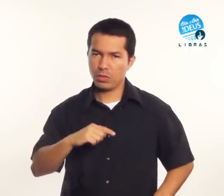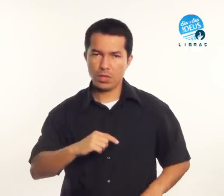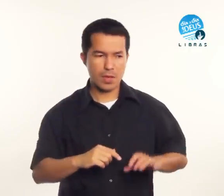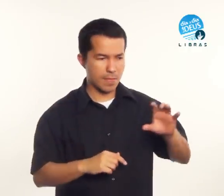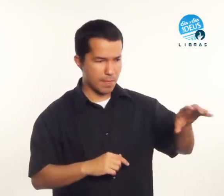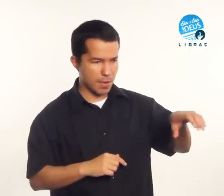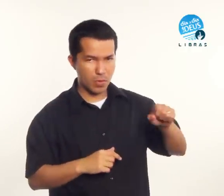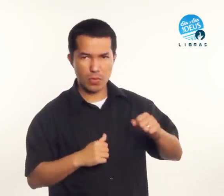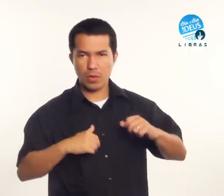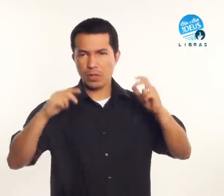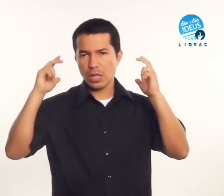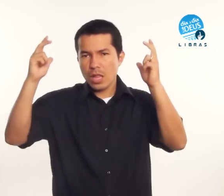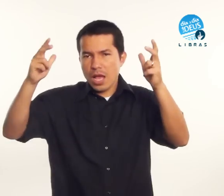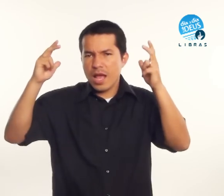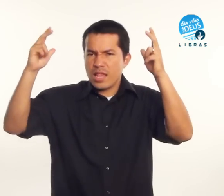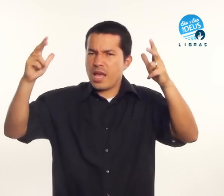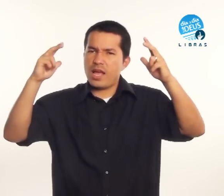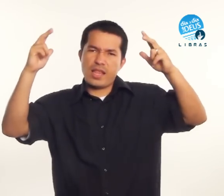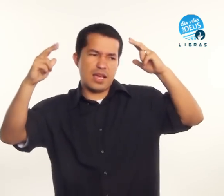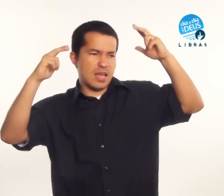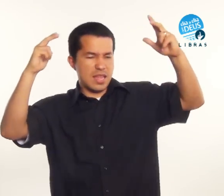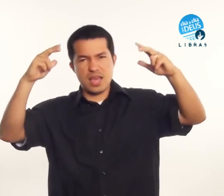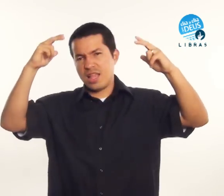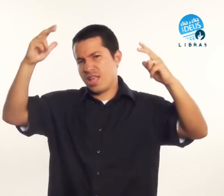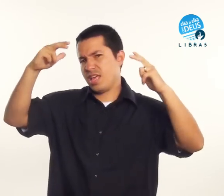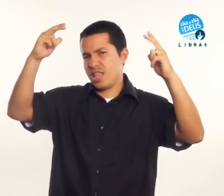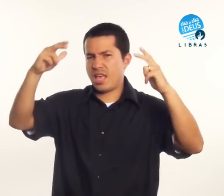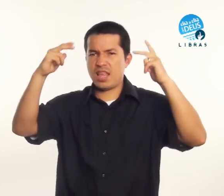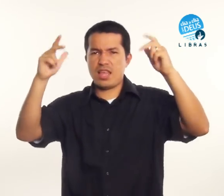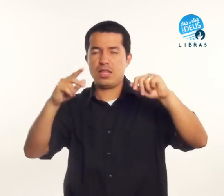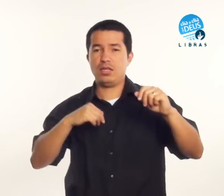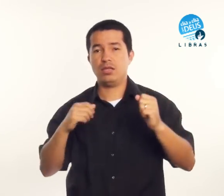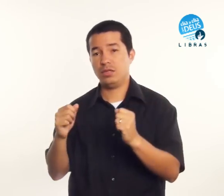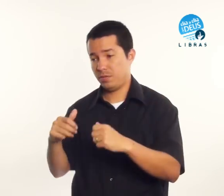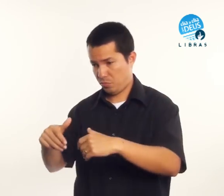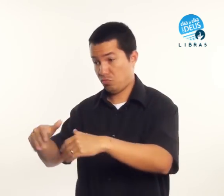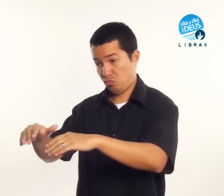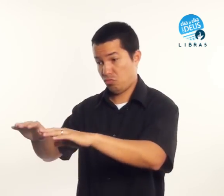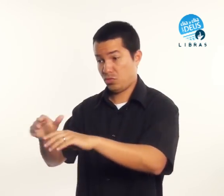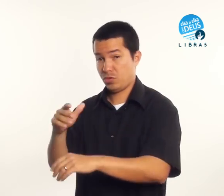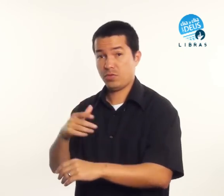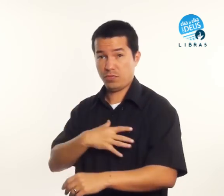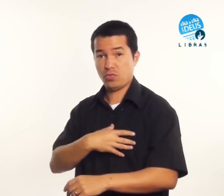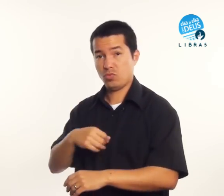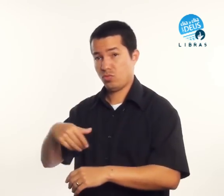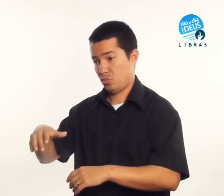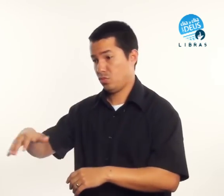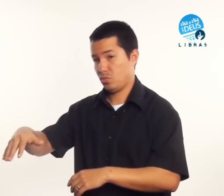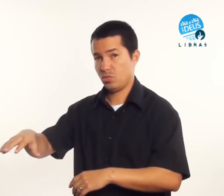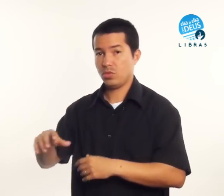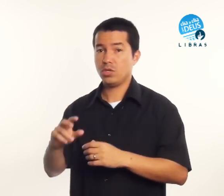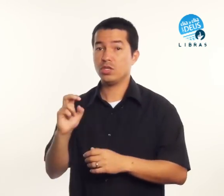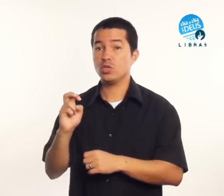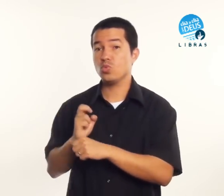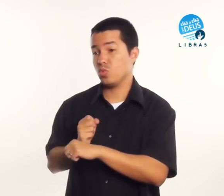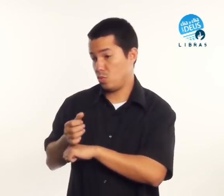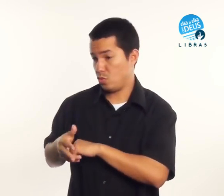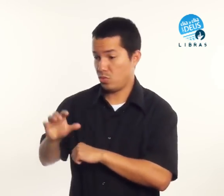balada, entregá-lo às 11 da noite, meia-noite, e ser um bom pai é voltar às 5 ou 6 horas da manhã